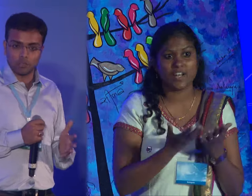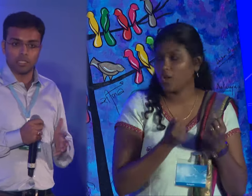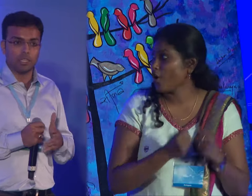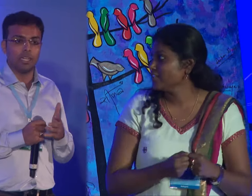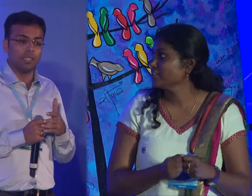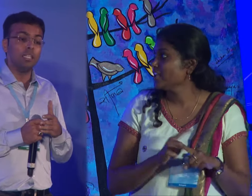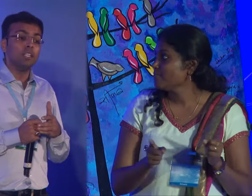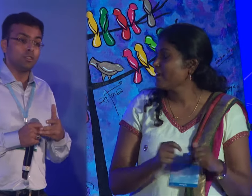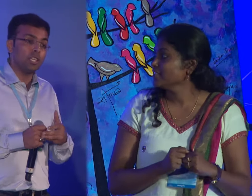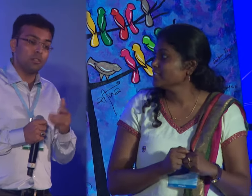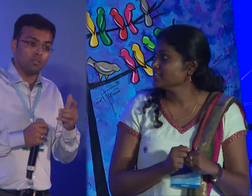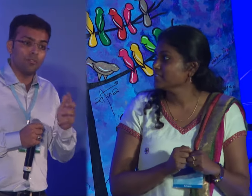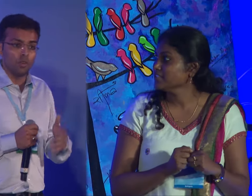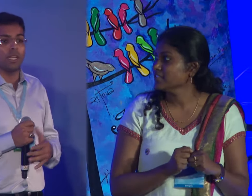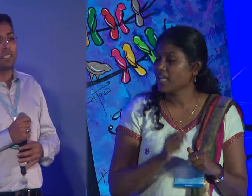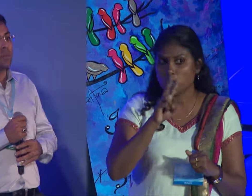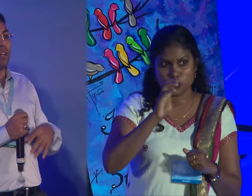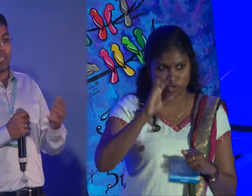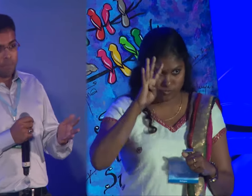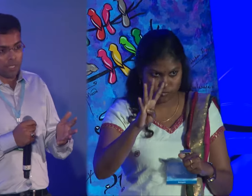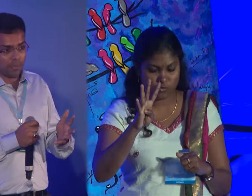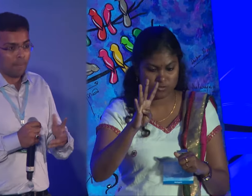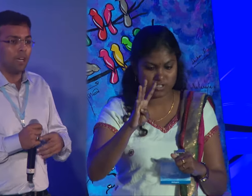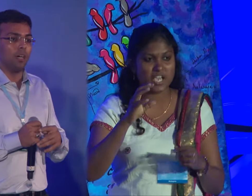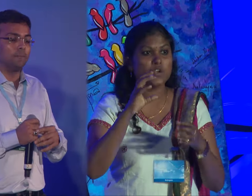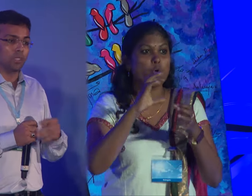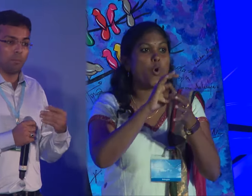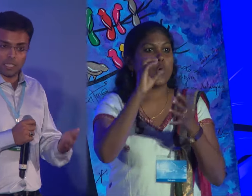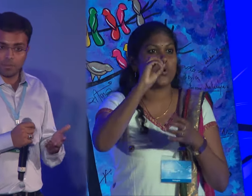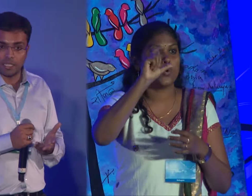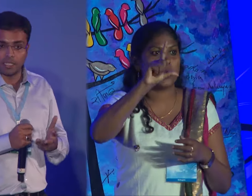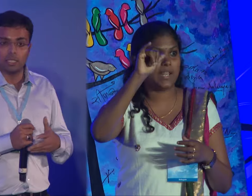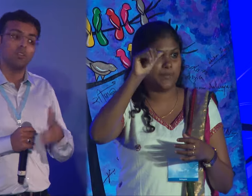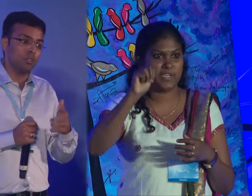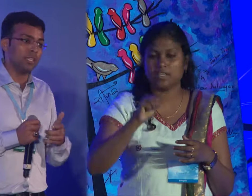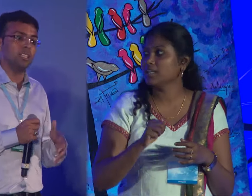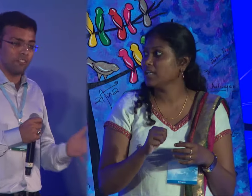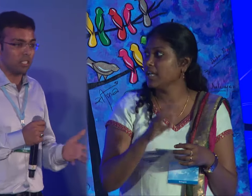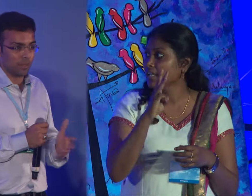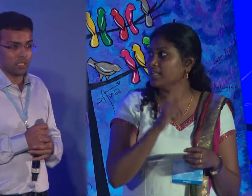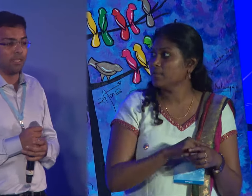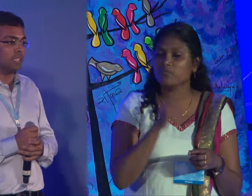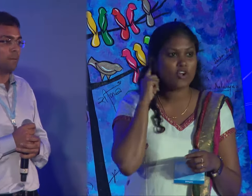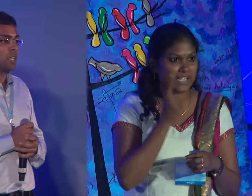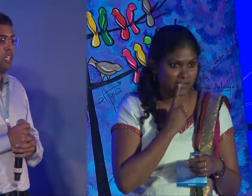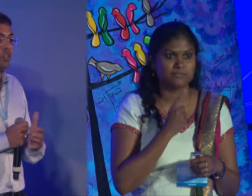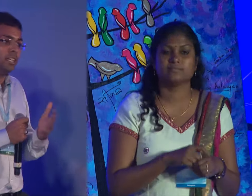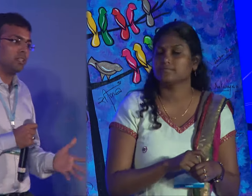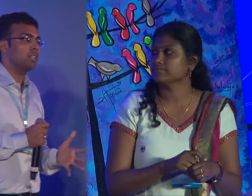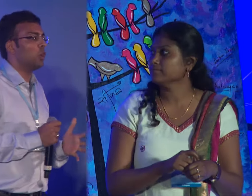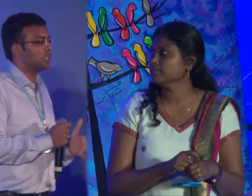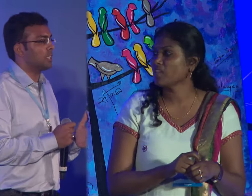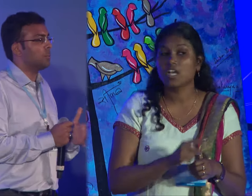यूगो पासोस हैं जिन्होंने 2004 एथेंस में हुए ओलंपिक्स में पार्टिसिपेट किया था, उन्होंने एज अ डेफ रेसलर पार्टिसिपेट किया था।